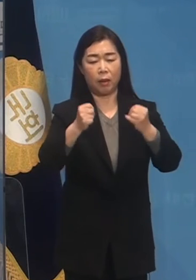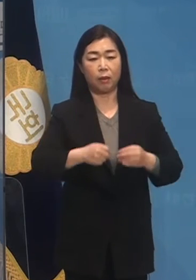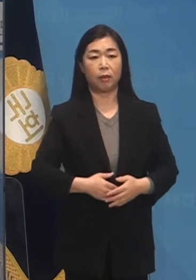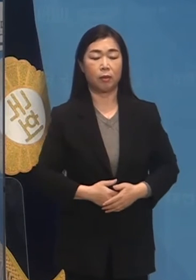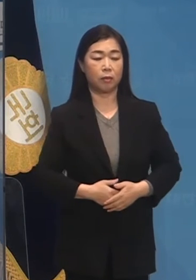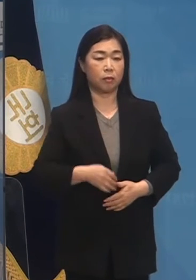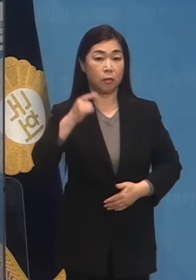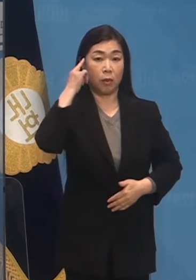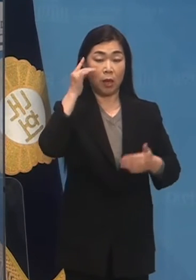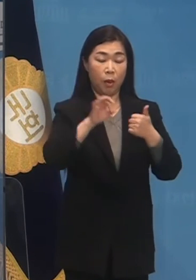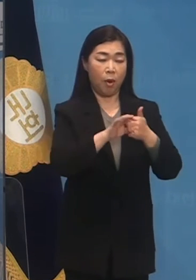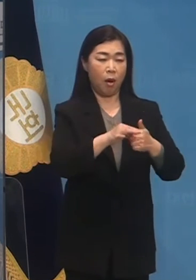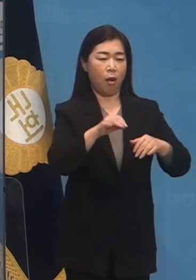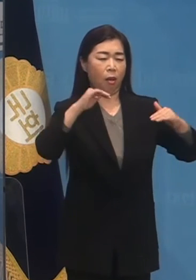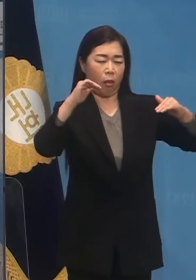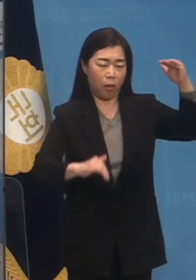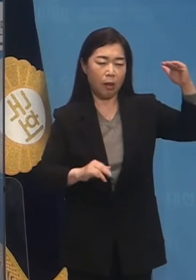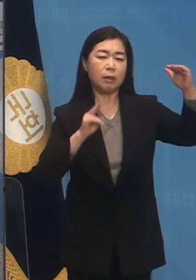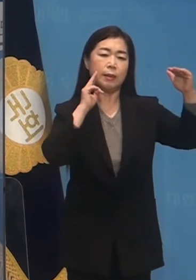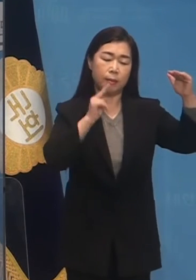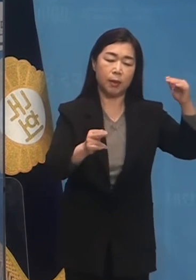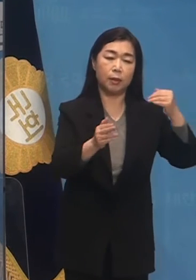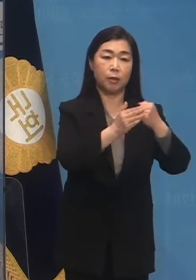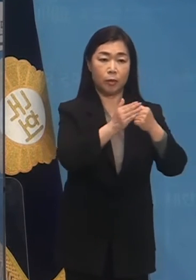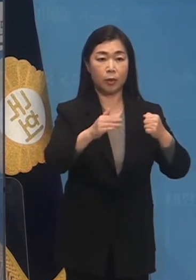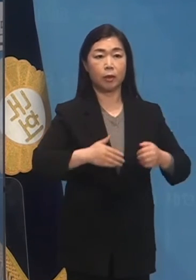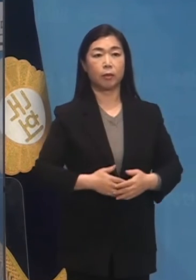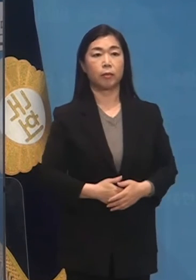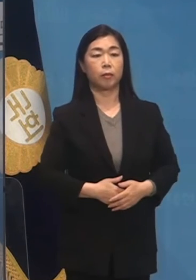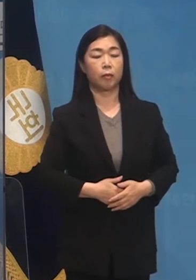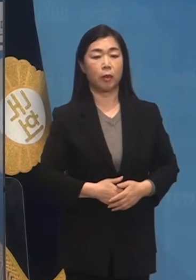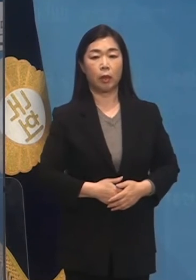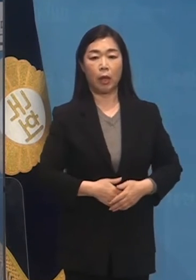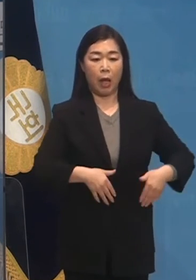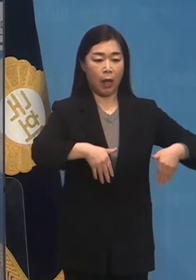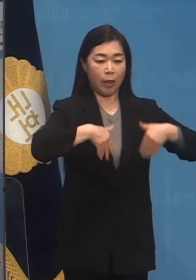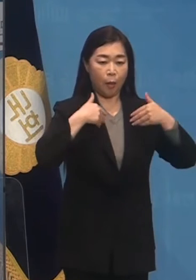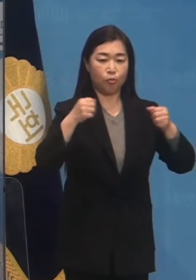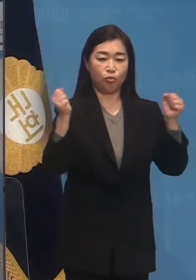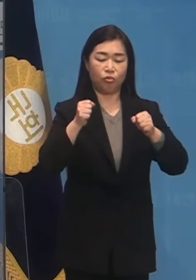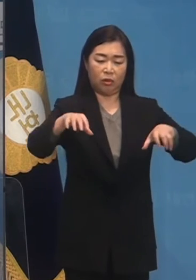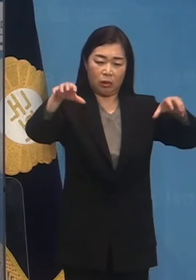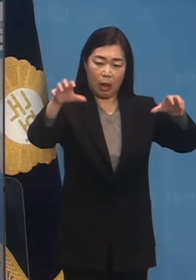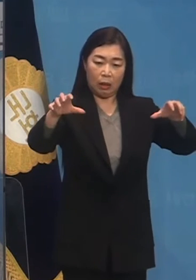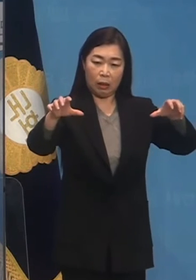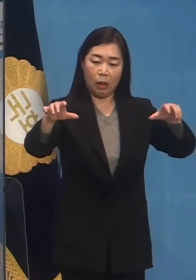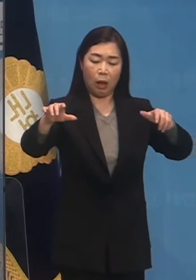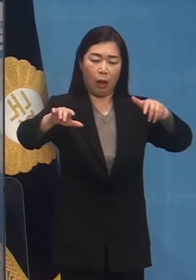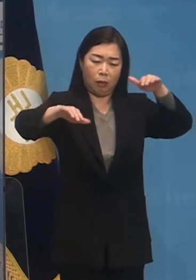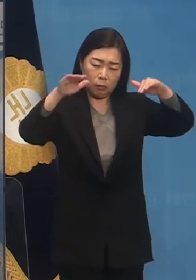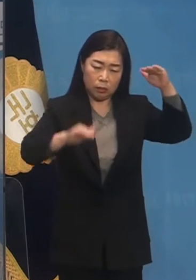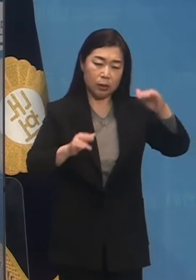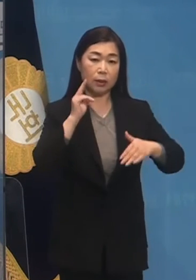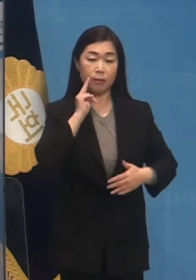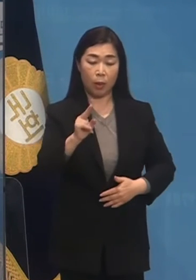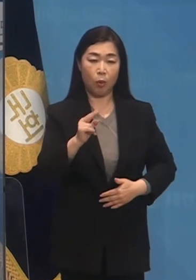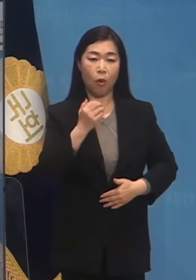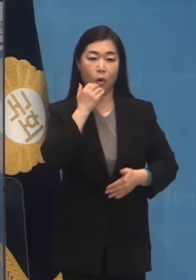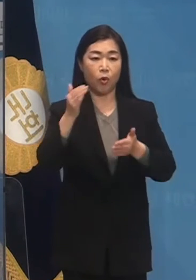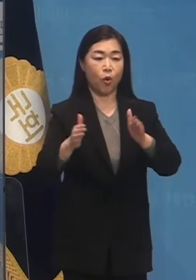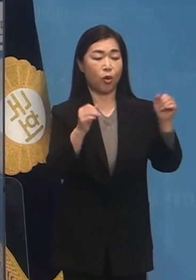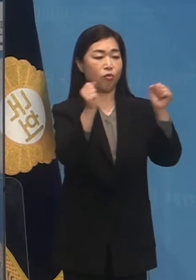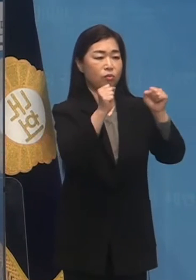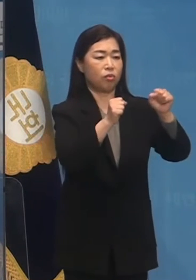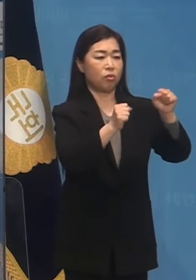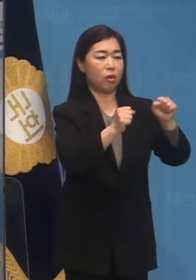내부의 불균형과 격차 때문입니다. 남과 북의 지역 간 격차가 심각합니다. 경기 북부가